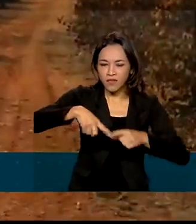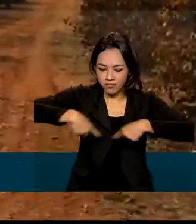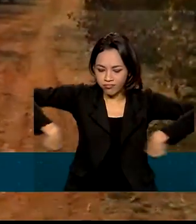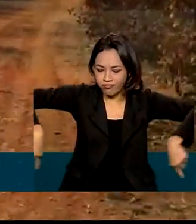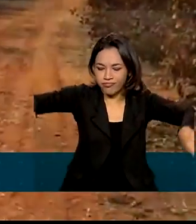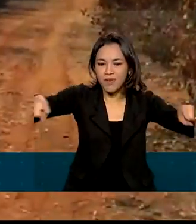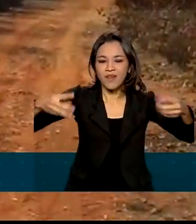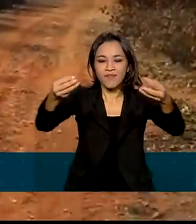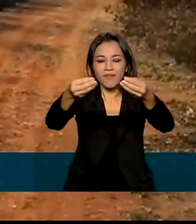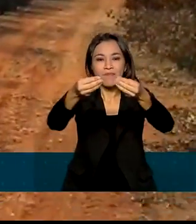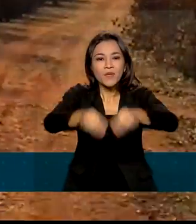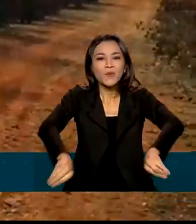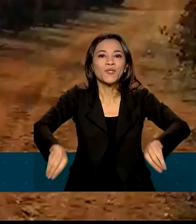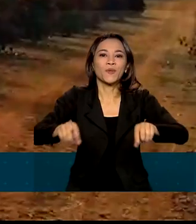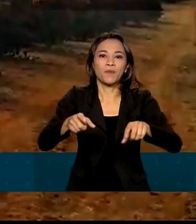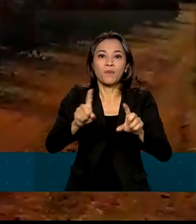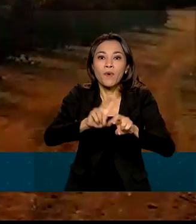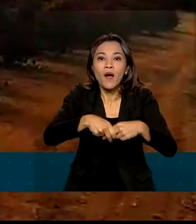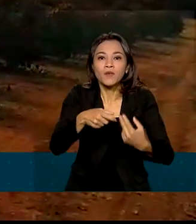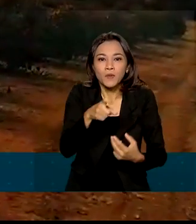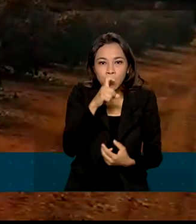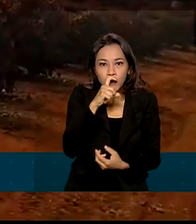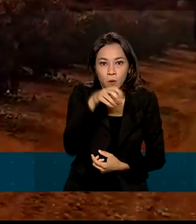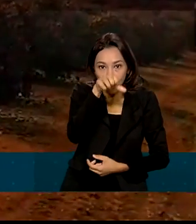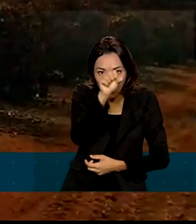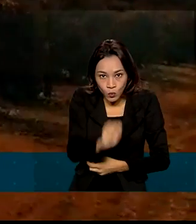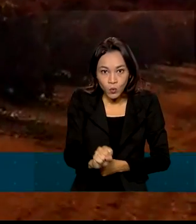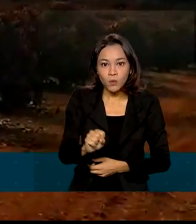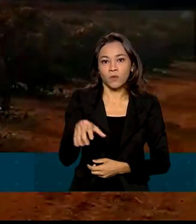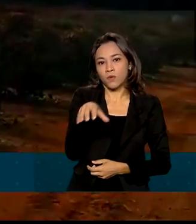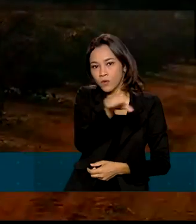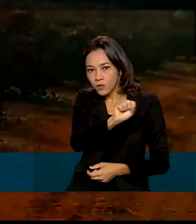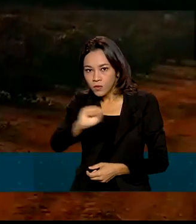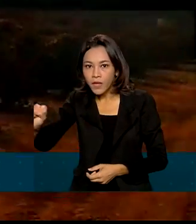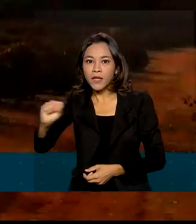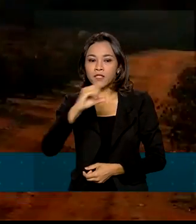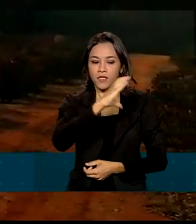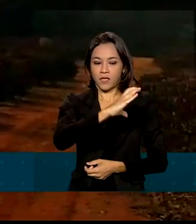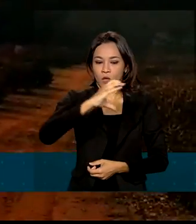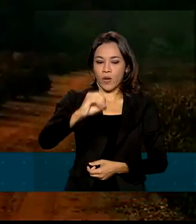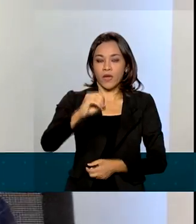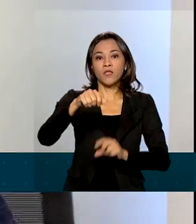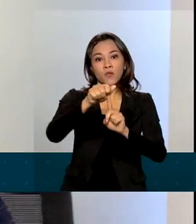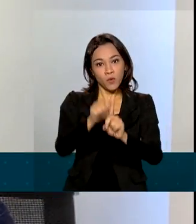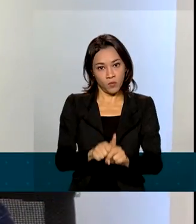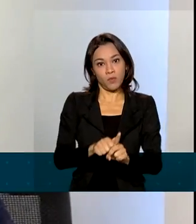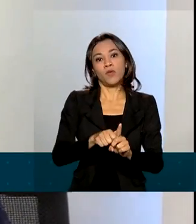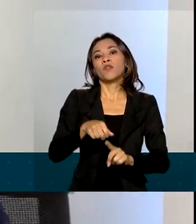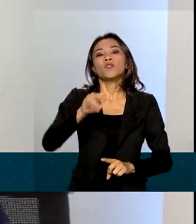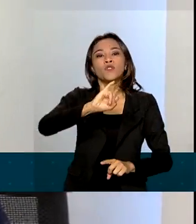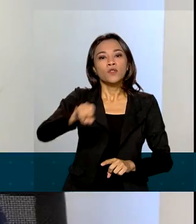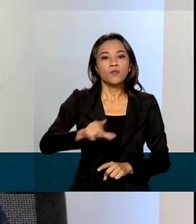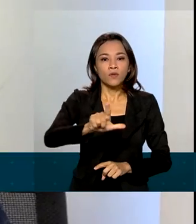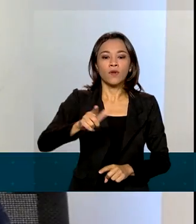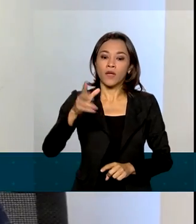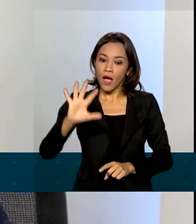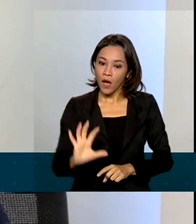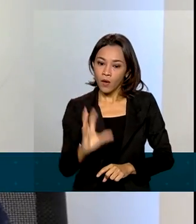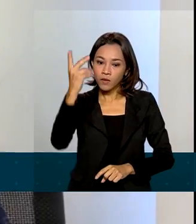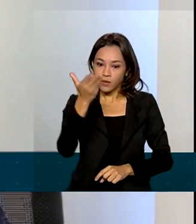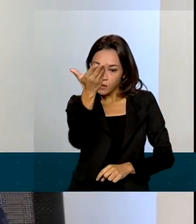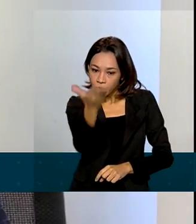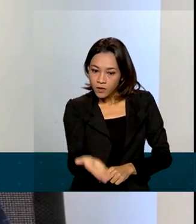geada que atingiu as regiões Sul Sudeste e centro-oeste no mês de julho foi o que aconteceu com este